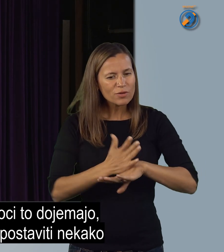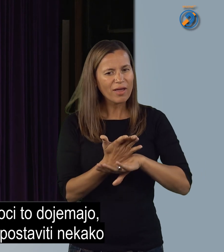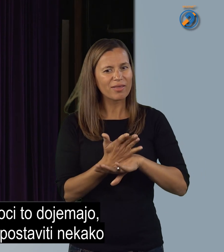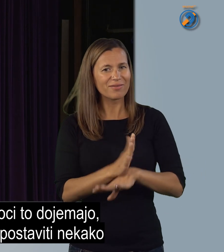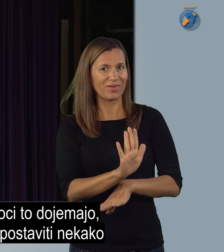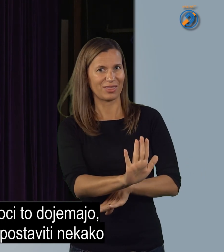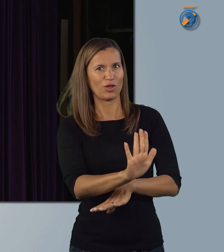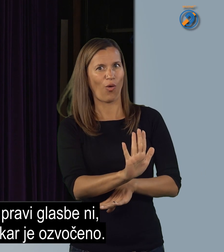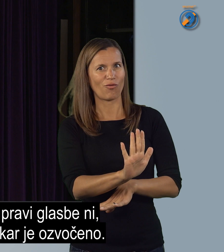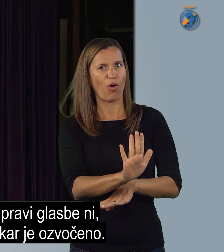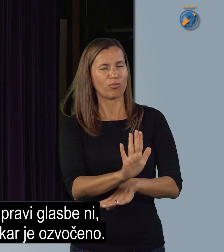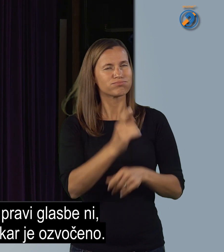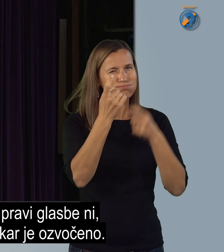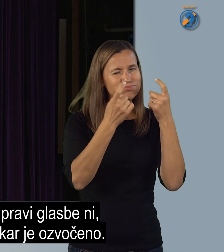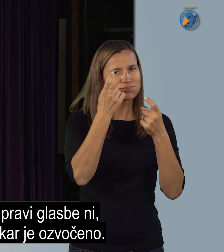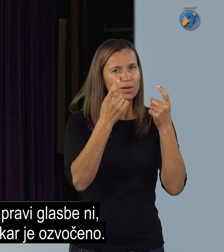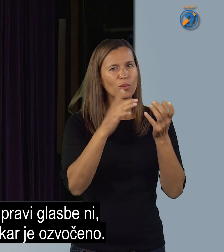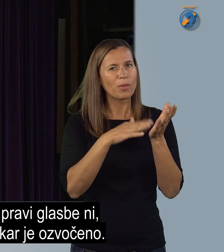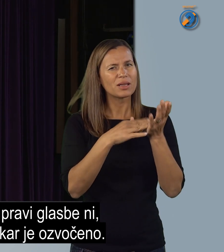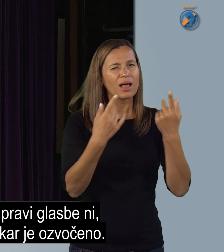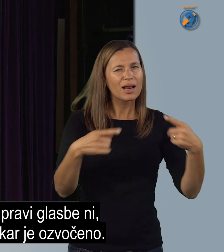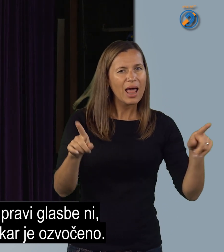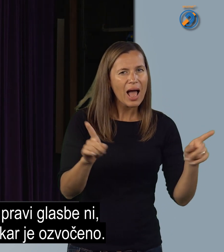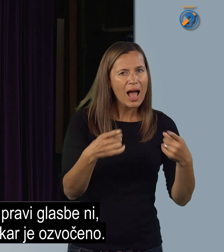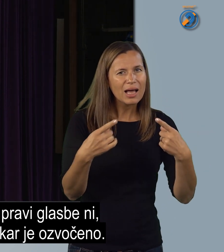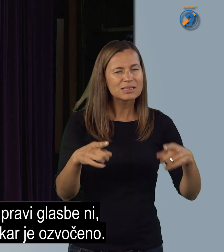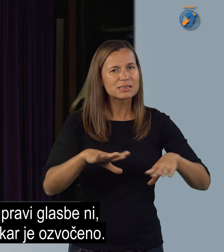postaviti nekako v njihovo kožo, to se pravi, glasbe